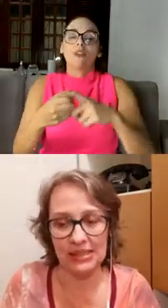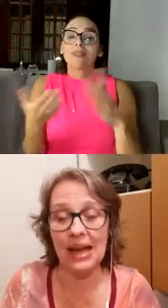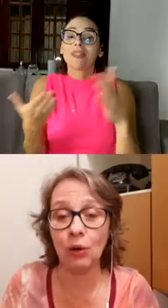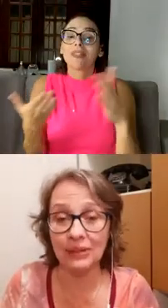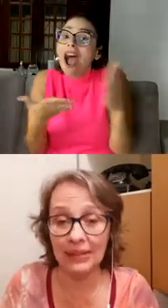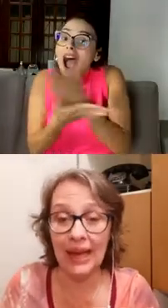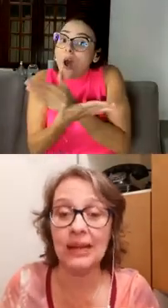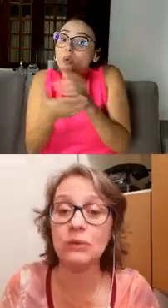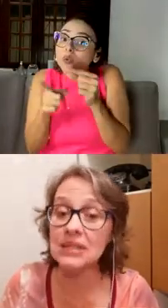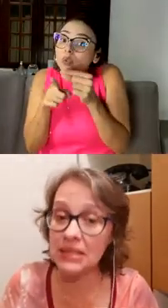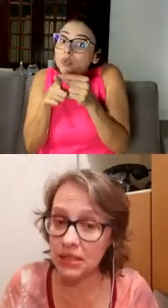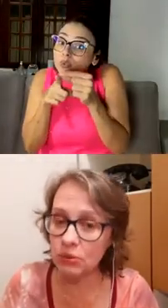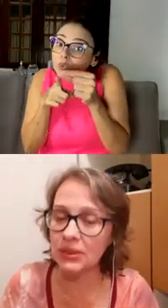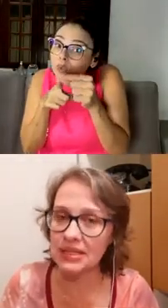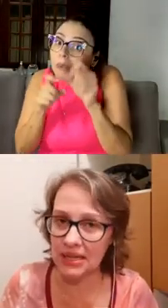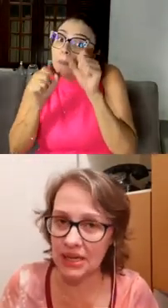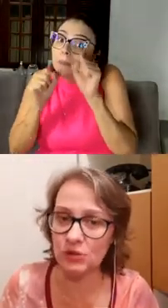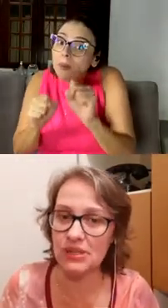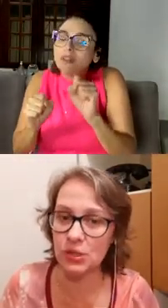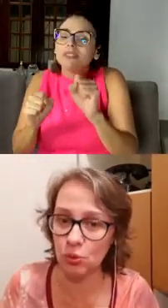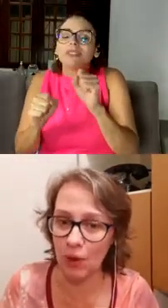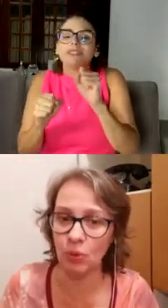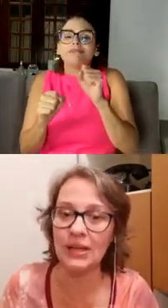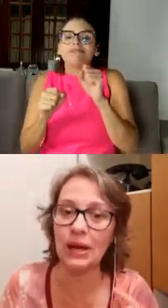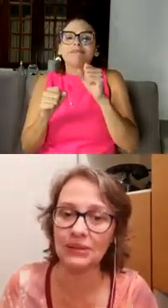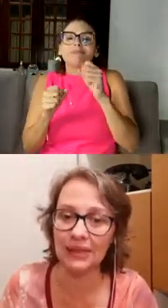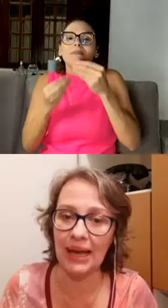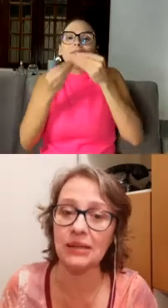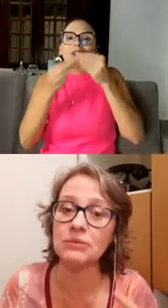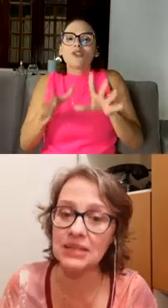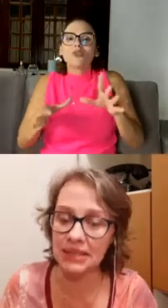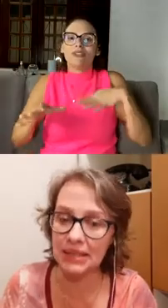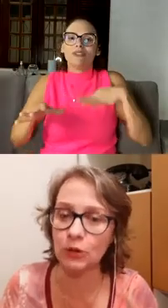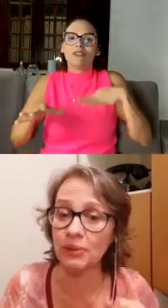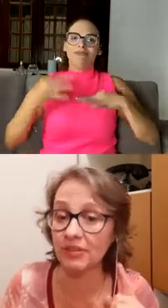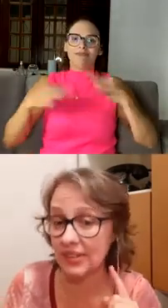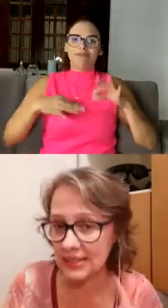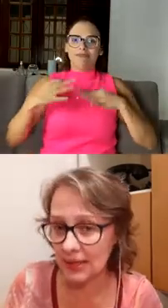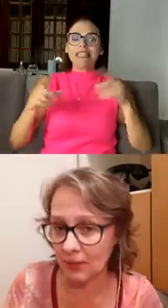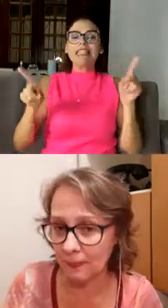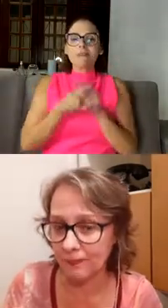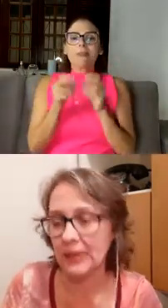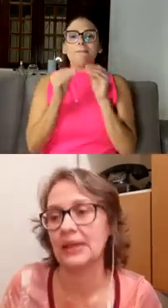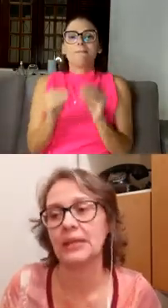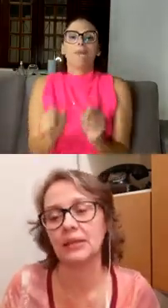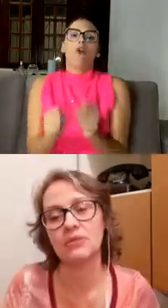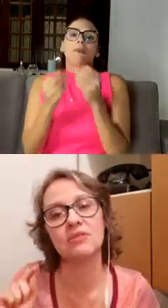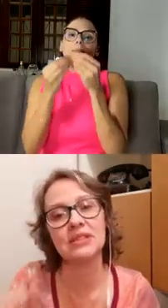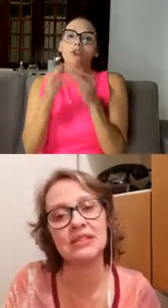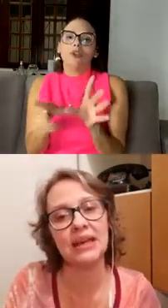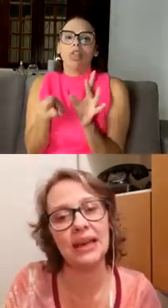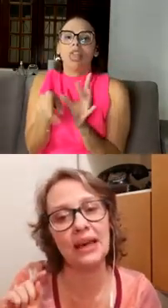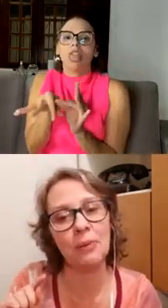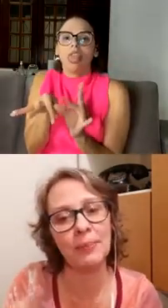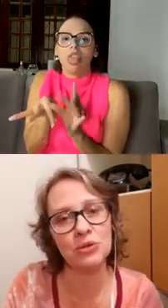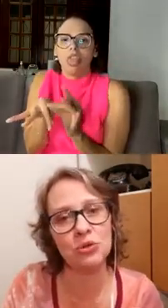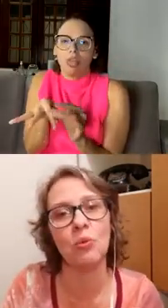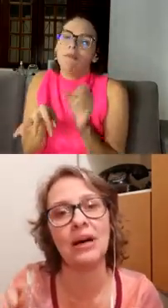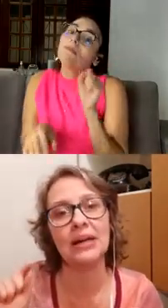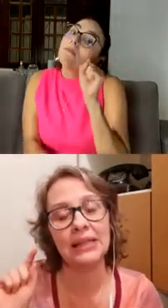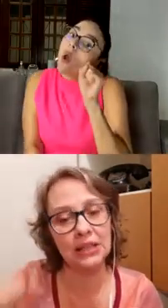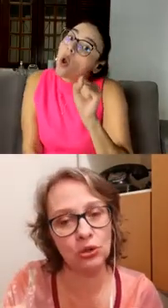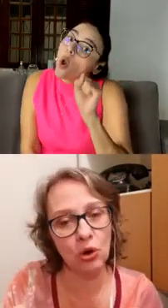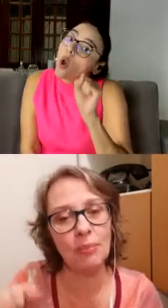anticoncepcionais alteram sim o desejo sexual e alteram sim a lubrificação. Então, se você é uma